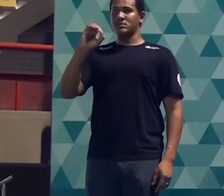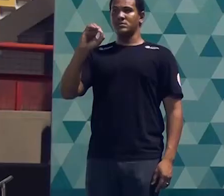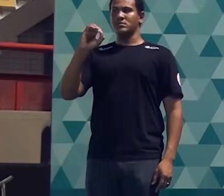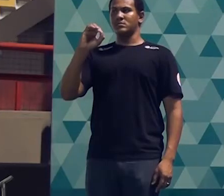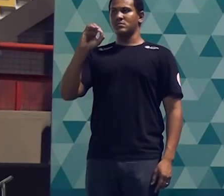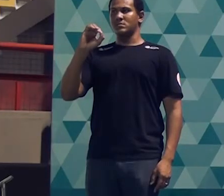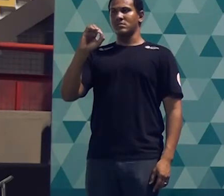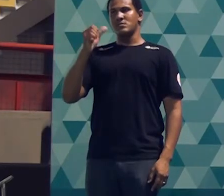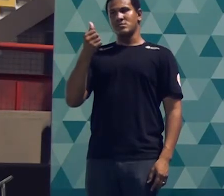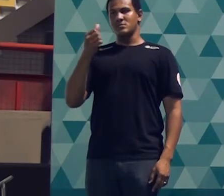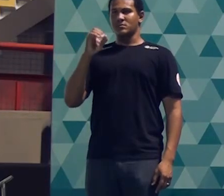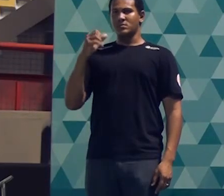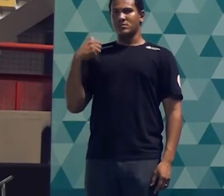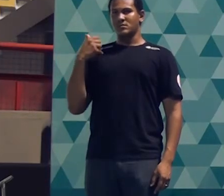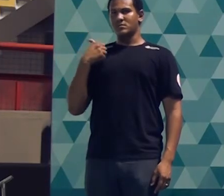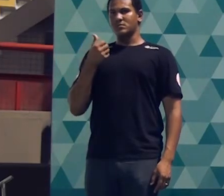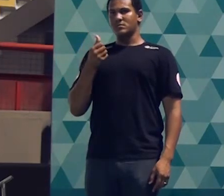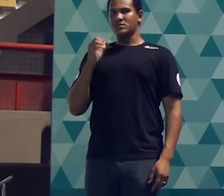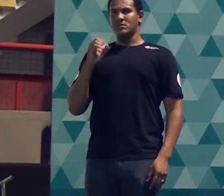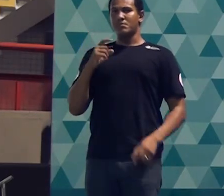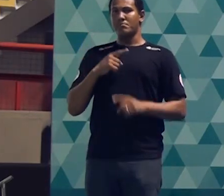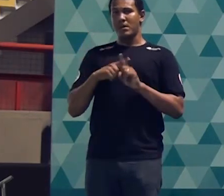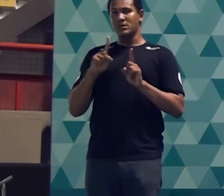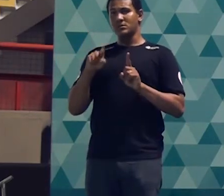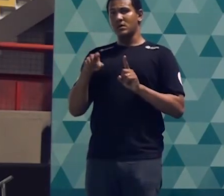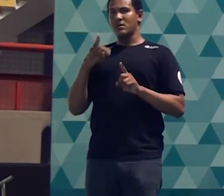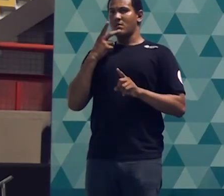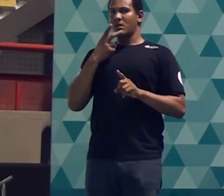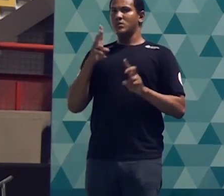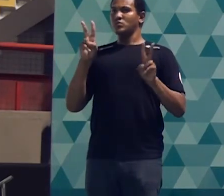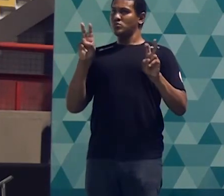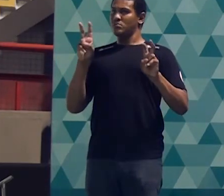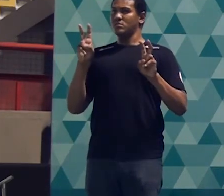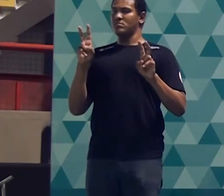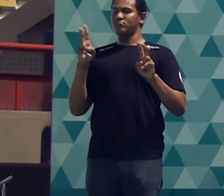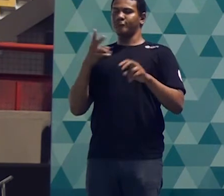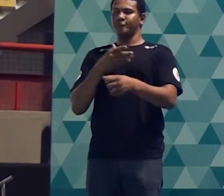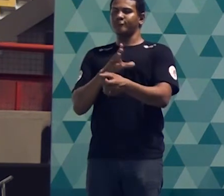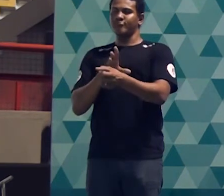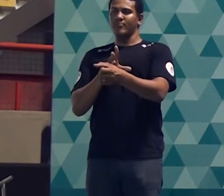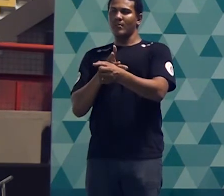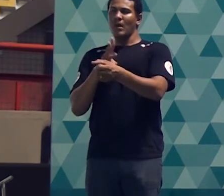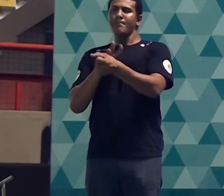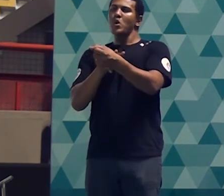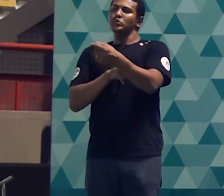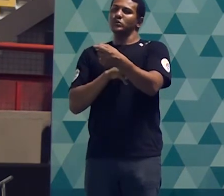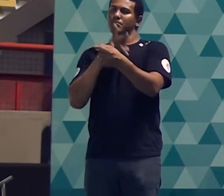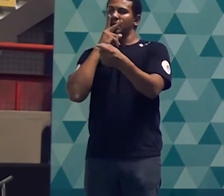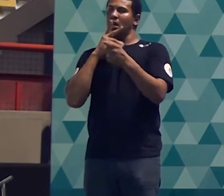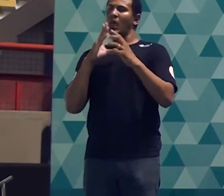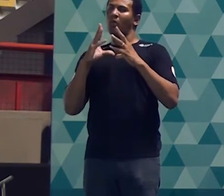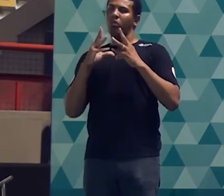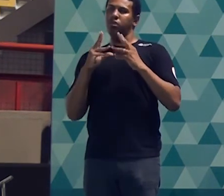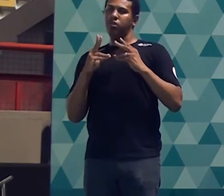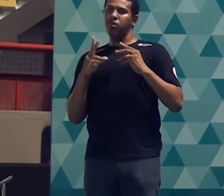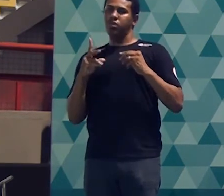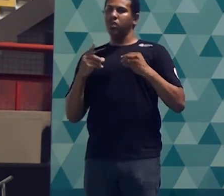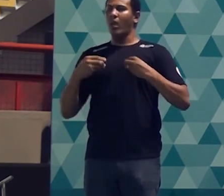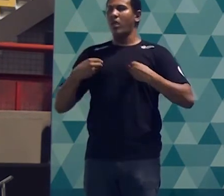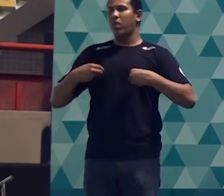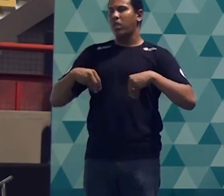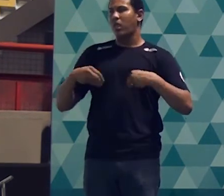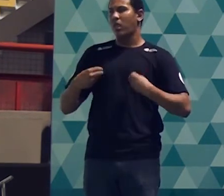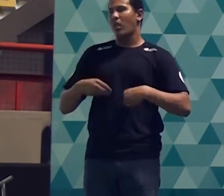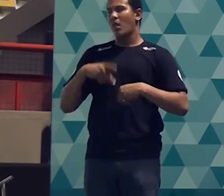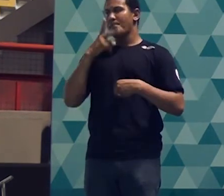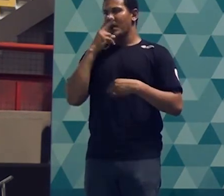se eu estou falando de perda da massa muscular, eu vou ter que fazer o quê? Eu vou ter que fazer alguma coisa